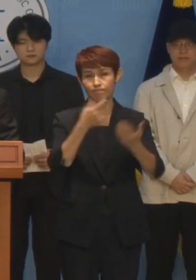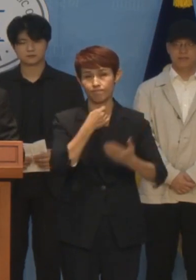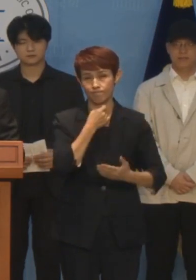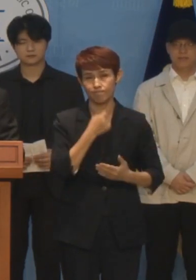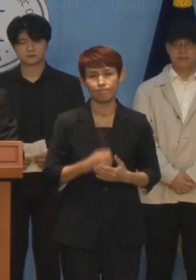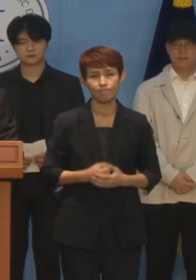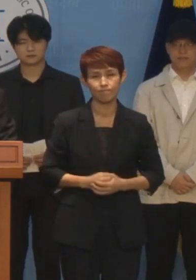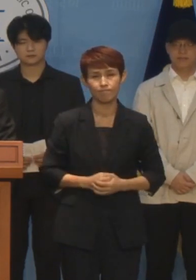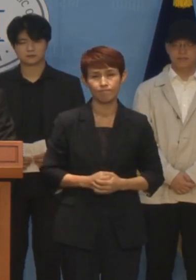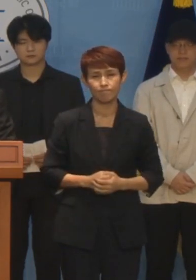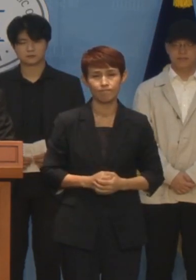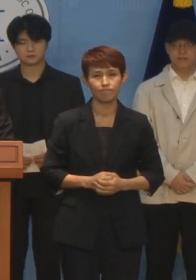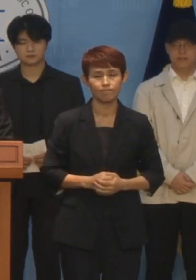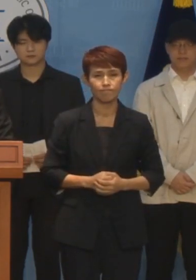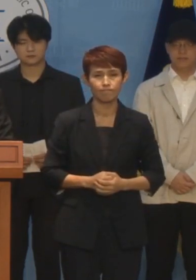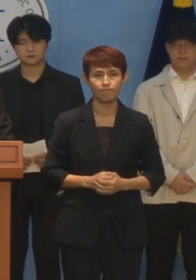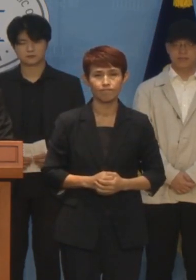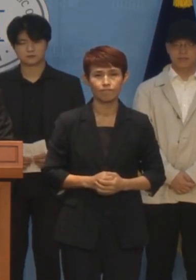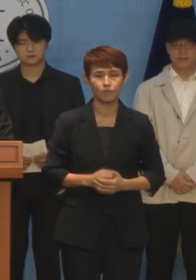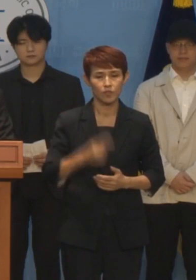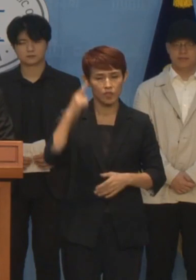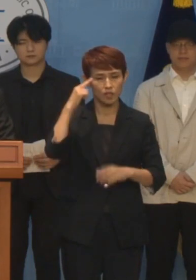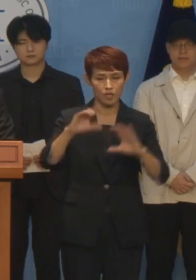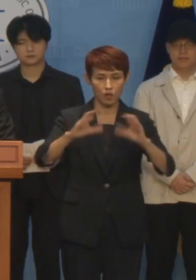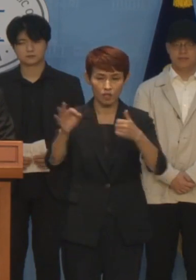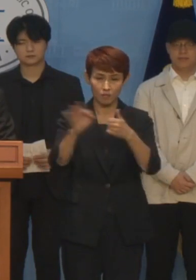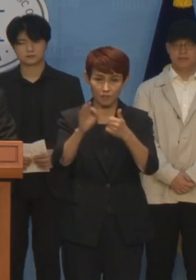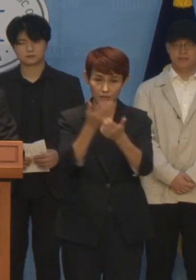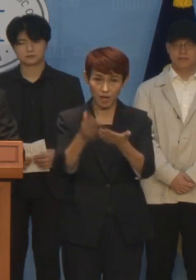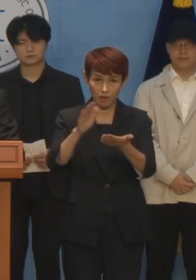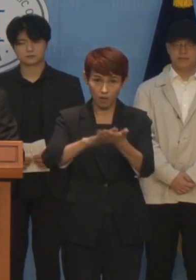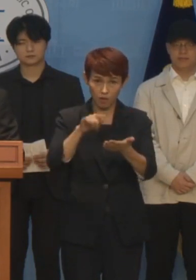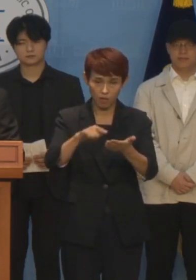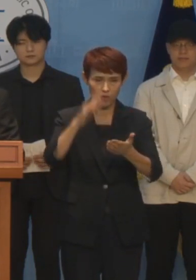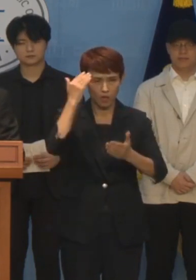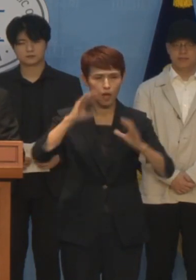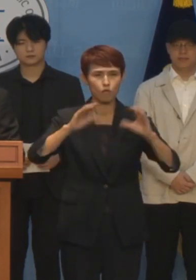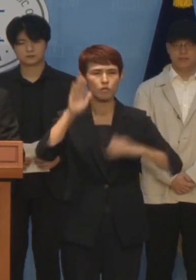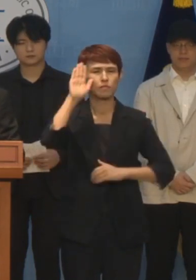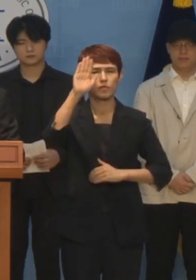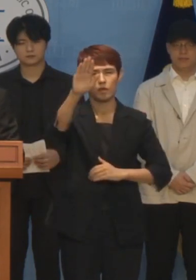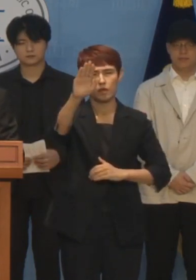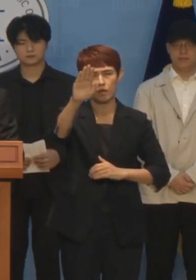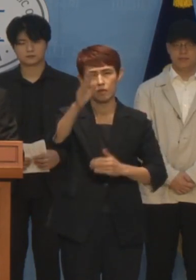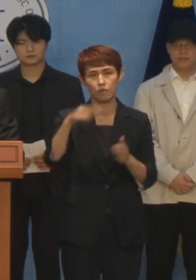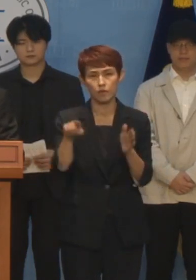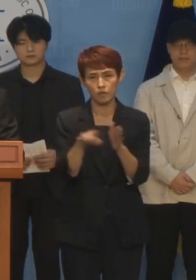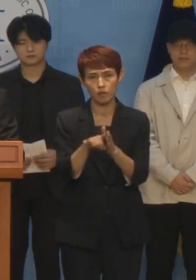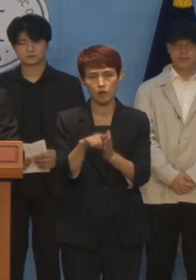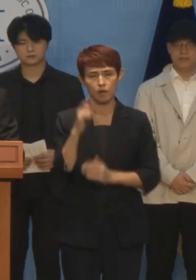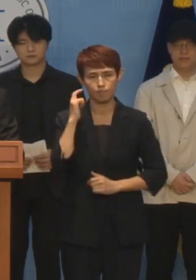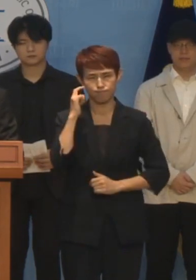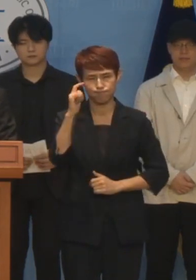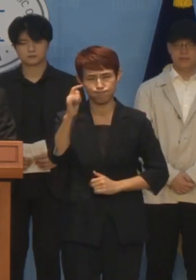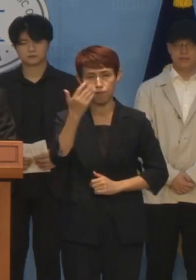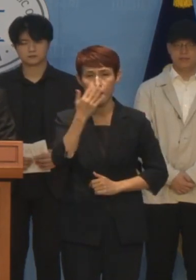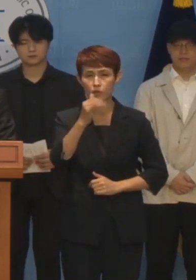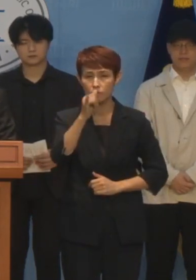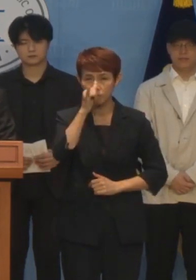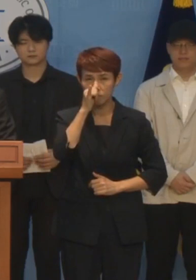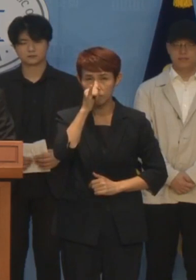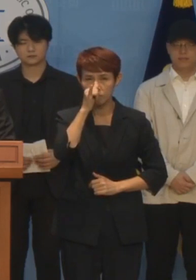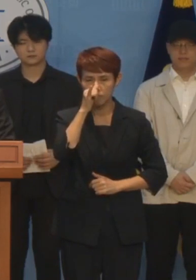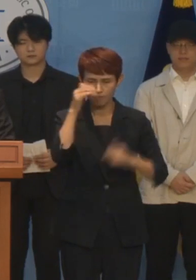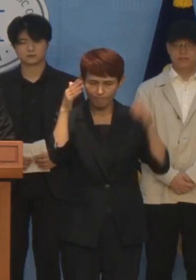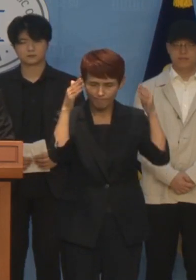간절하게 말씀드리겠습니다. 연금 개혁은 대한민국의 미래를 생각하며 지속 가능성 제고에